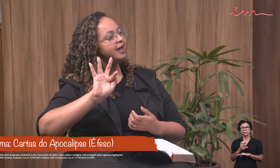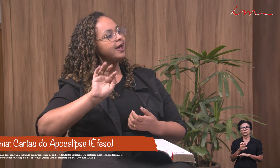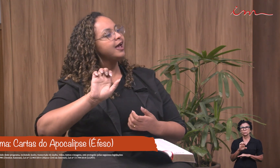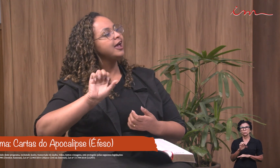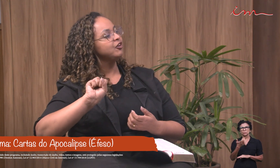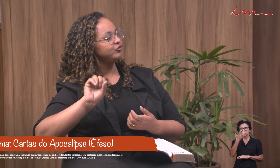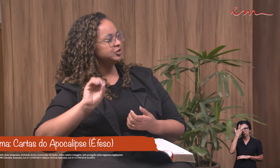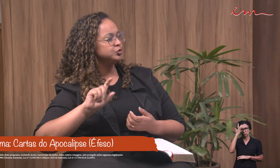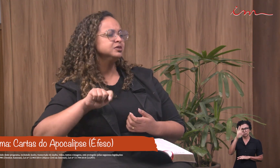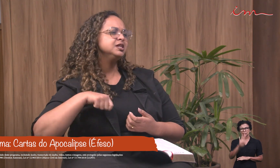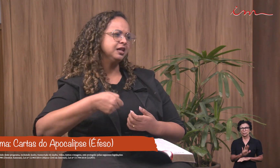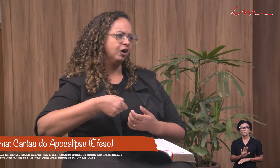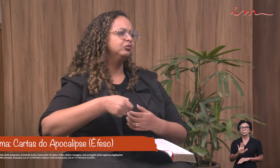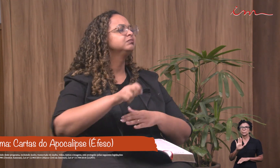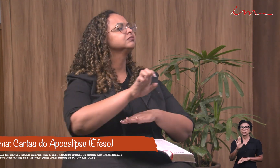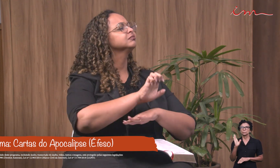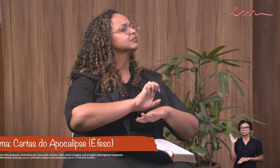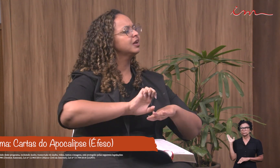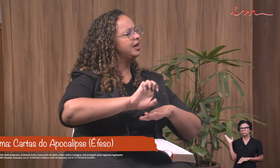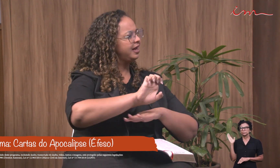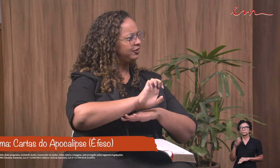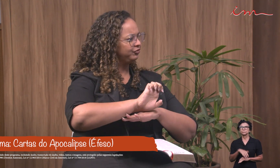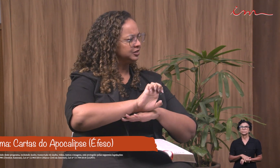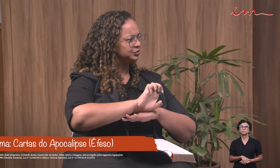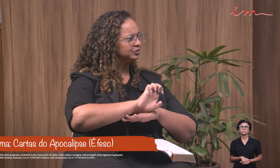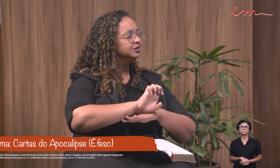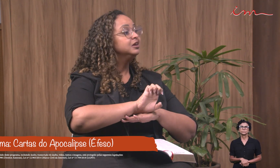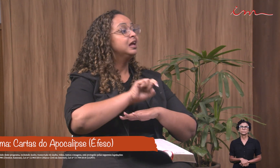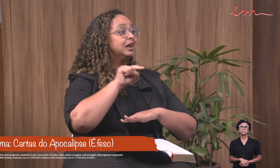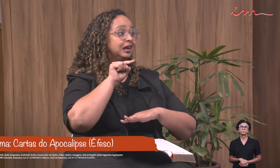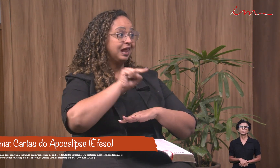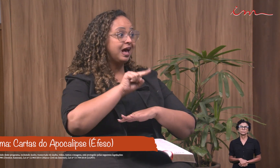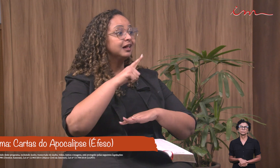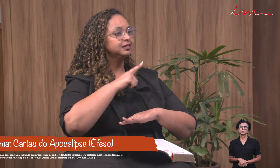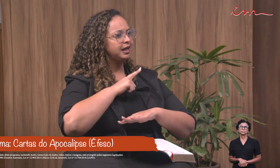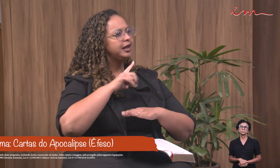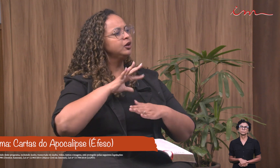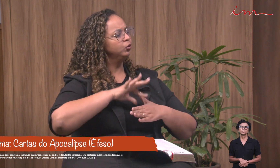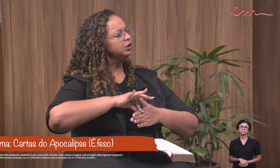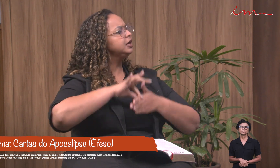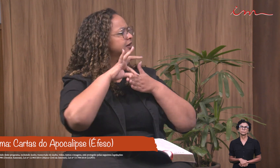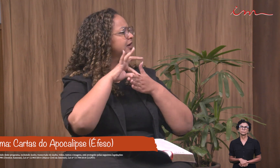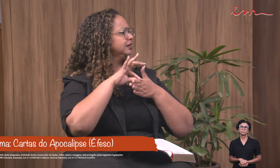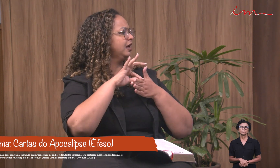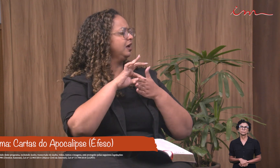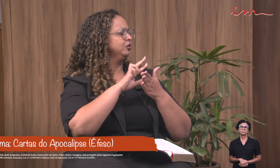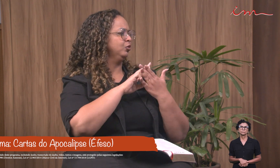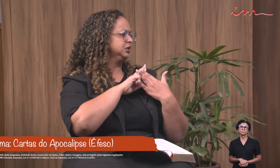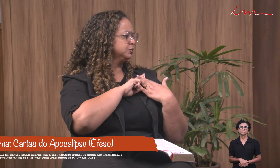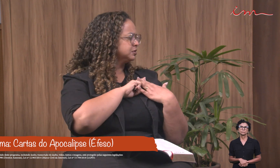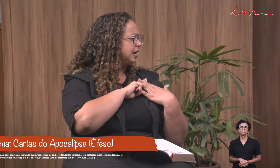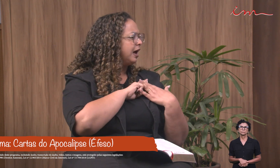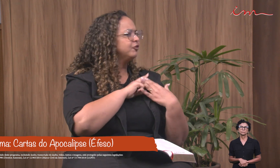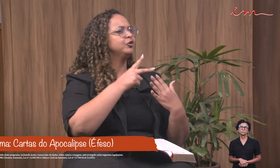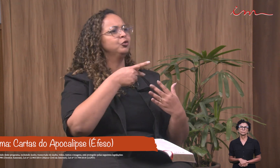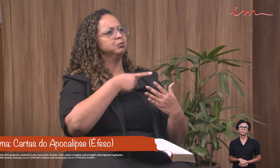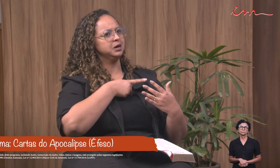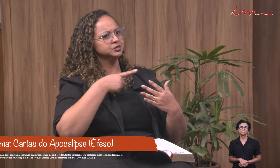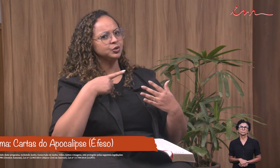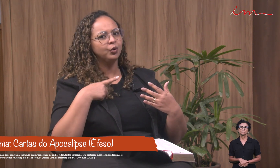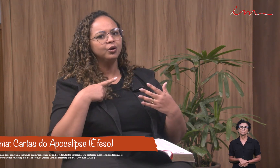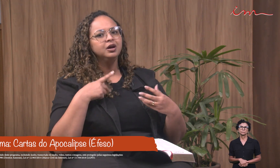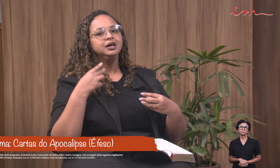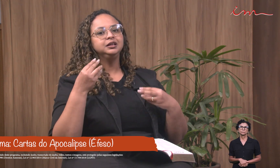datilologia Éfeso, sinal. Éfeso. Lá tem um líder, né? Um responsável,